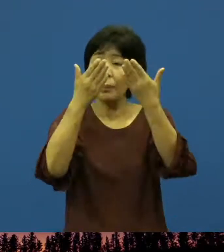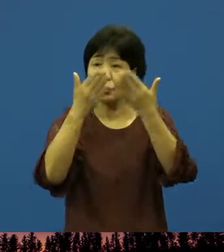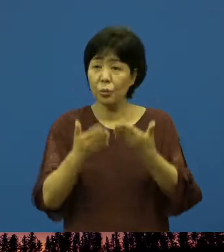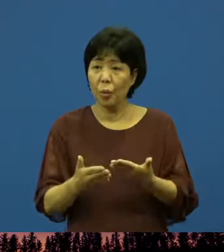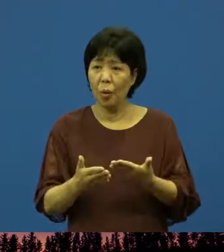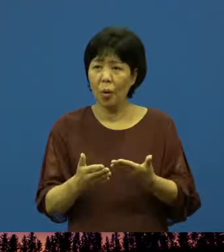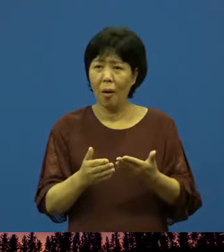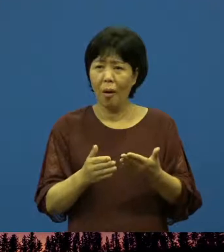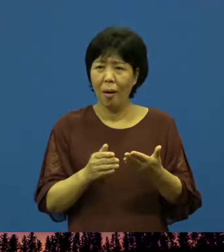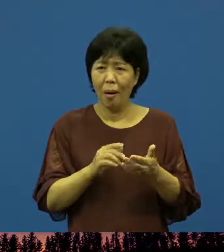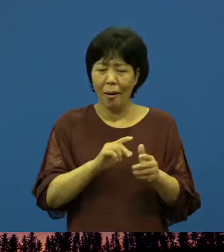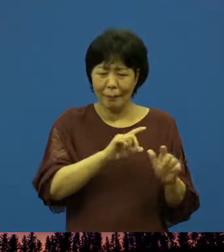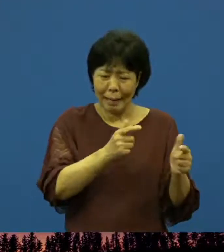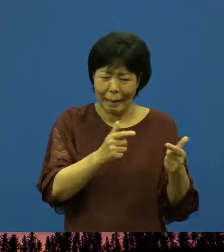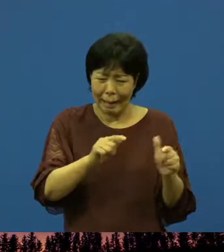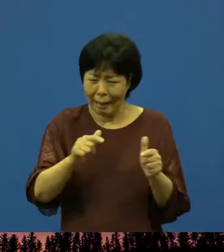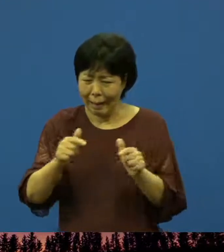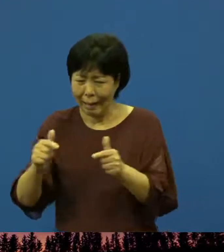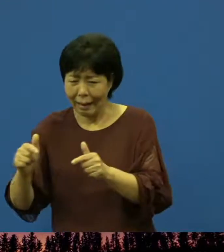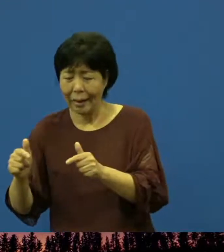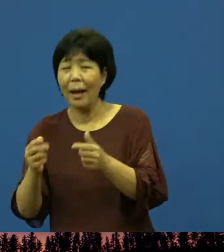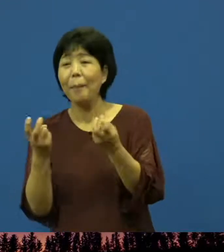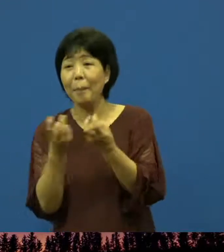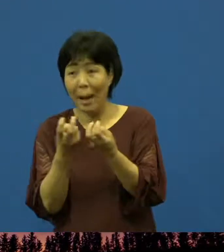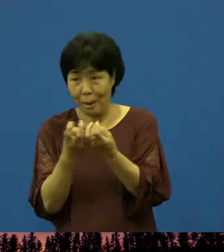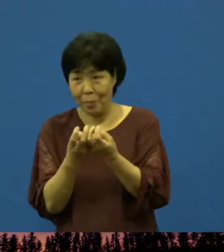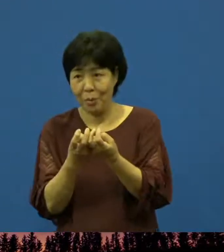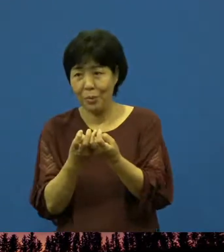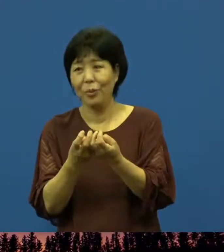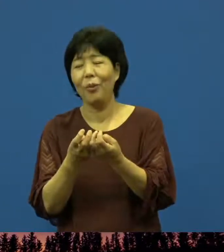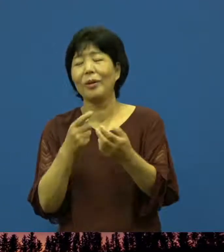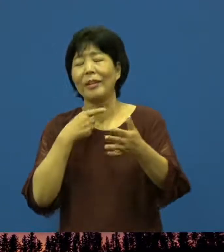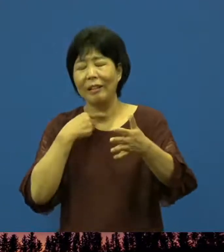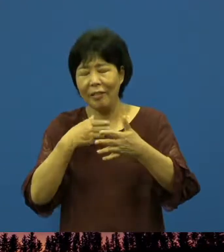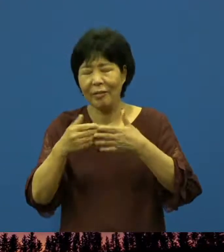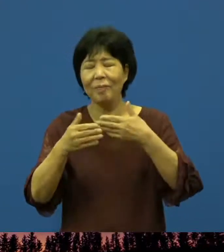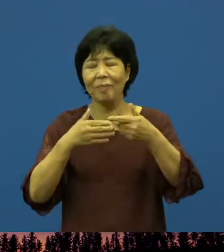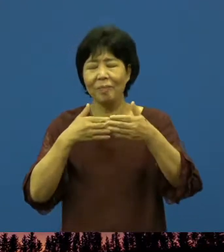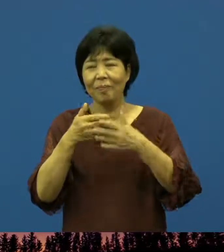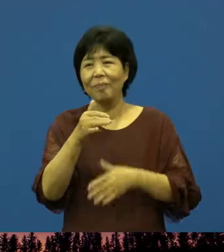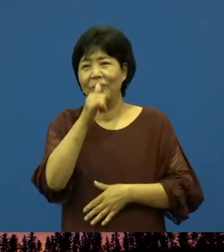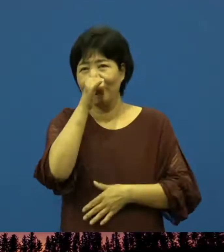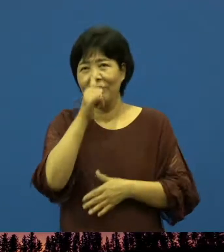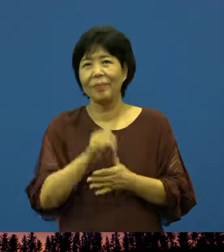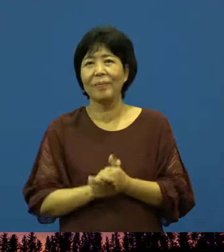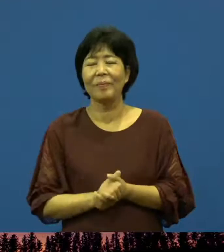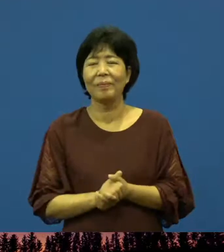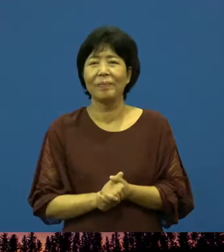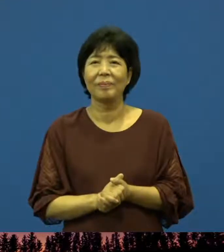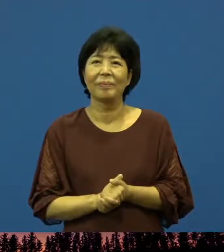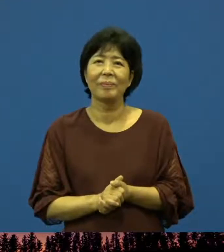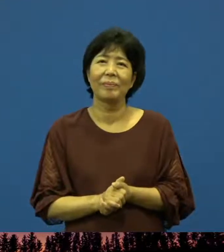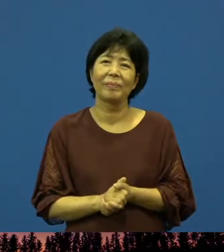다양하게 일어나고, 어떤 때는 강력한 성령의 임재를 경험하기도 하는, 손으로 만짐받는,